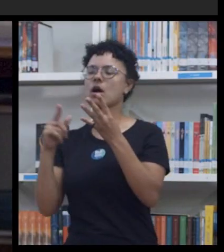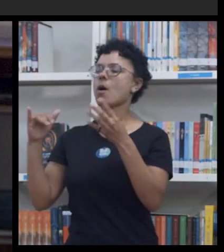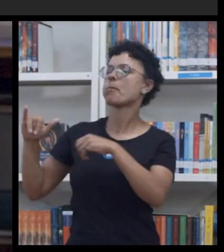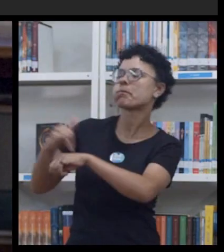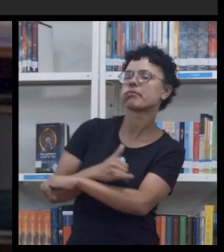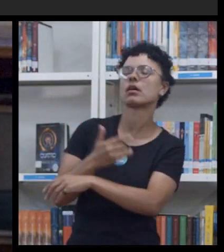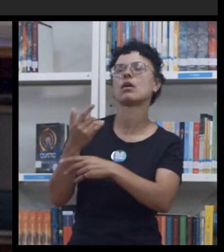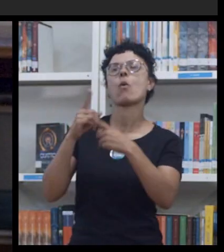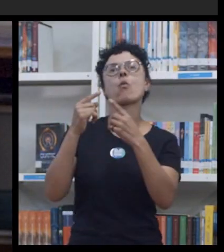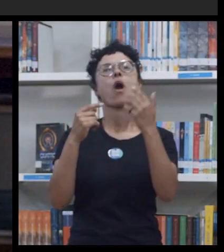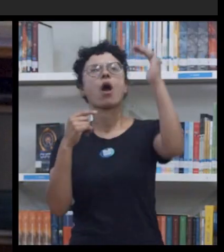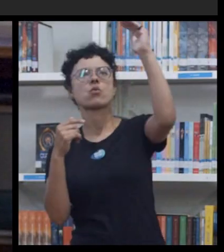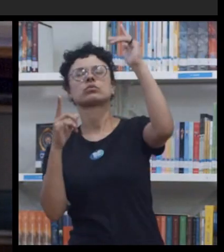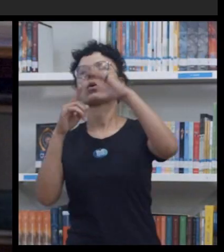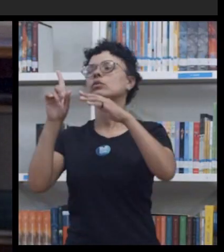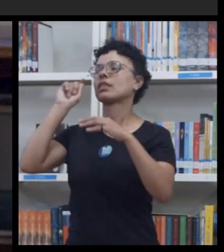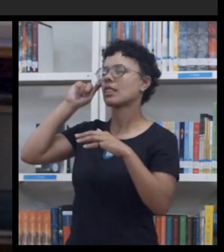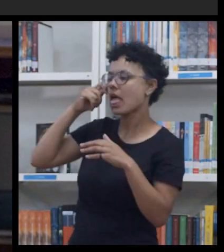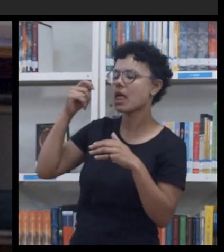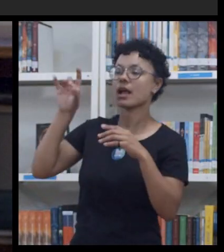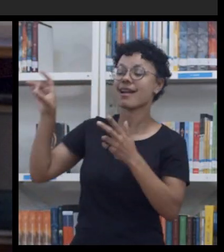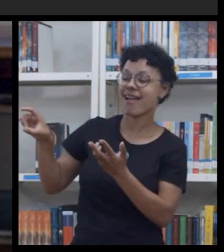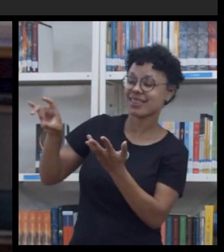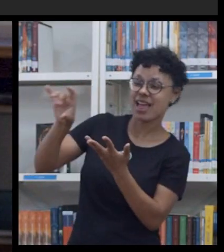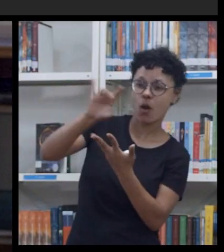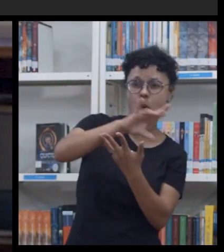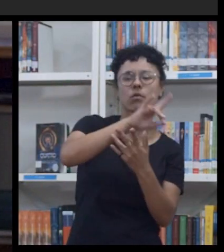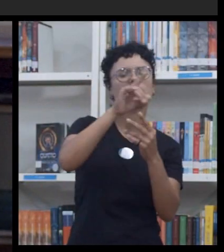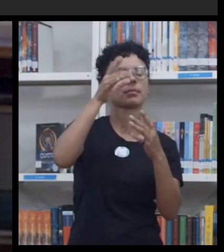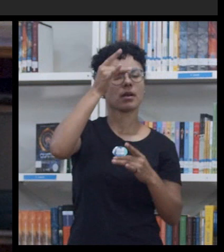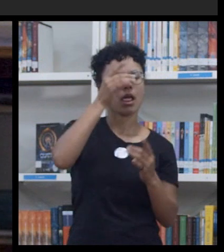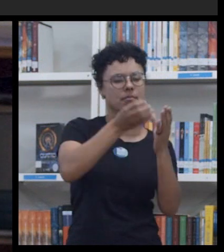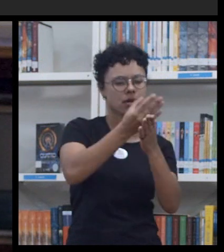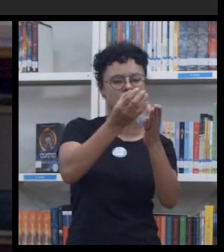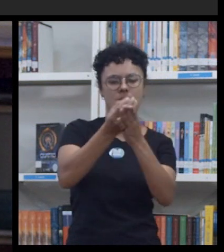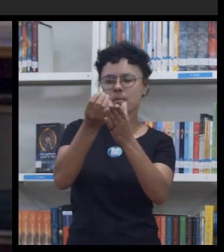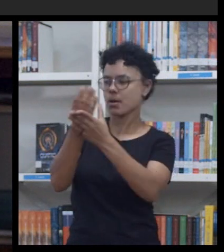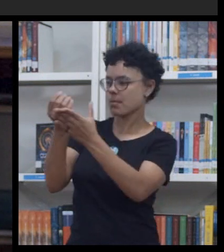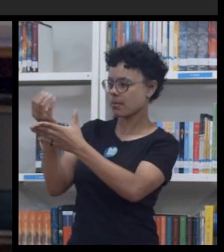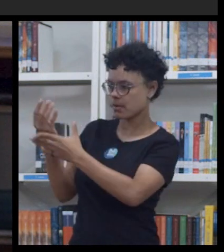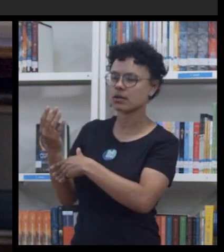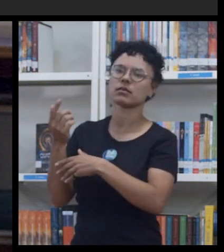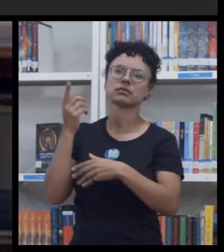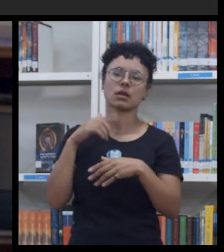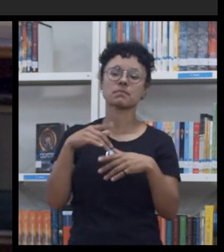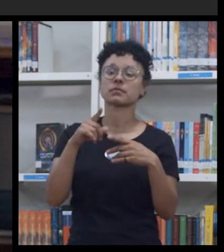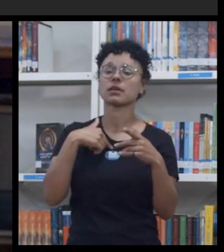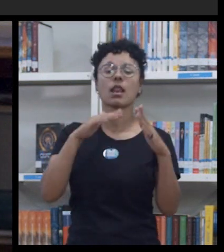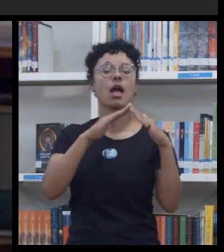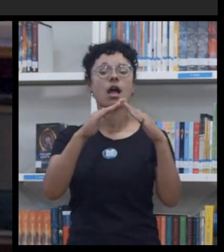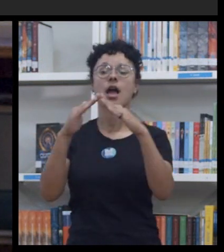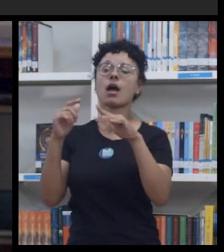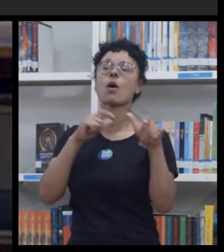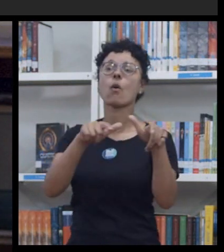gorda, a outra é alta, a outra é morena, a outra... Eu formei as minhas personagens antes. Aonde elas iam